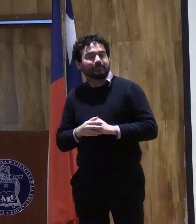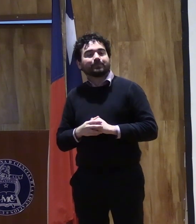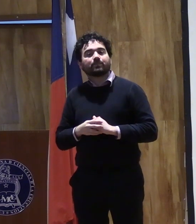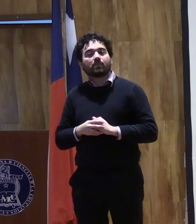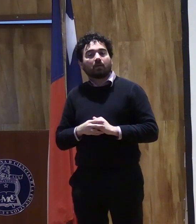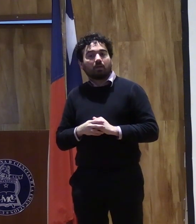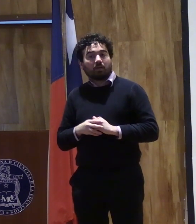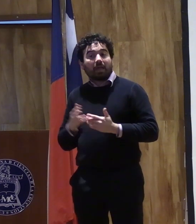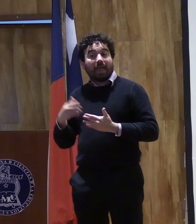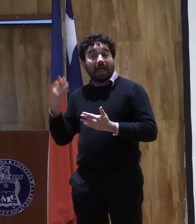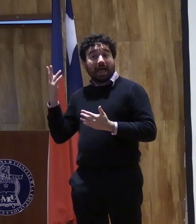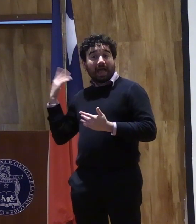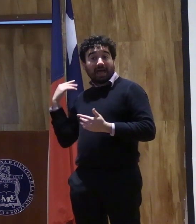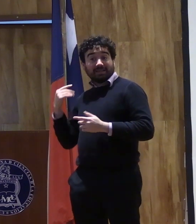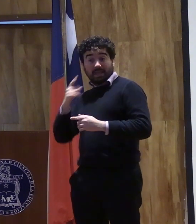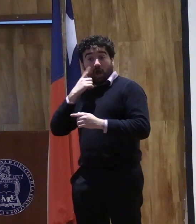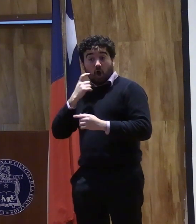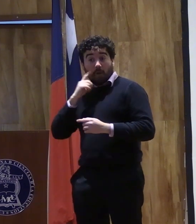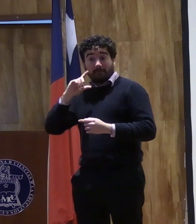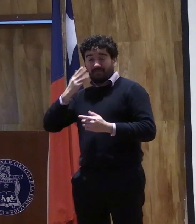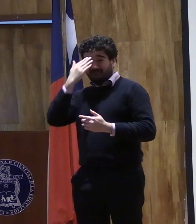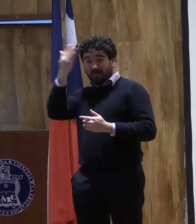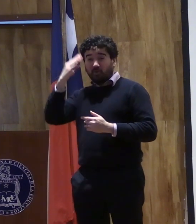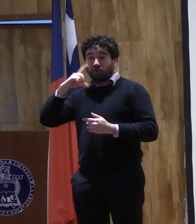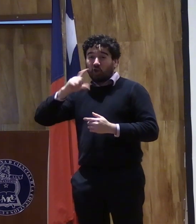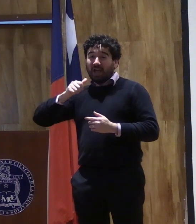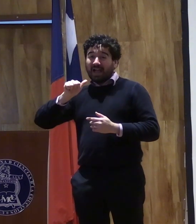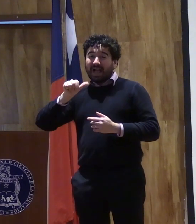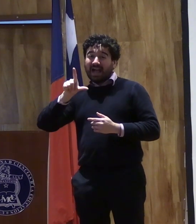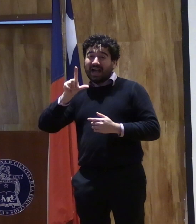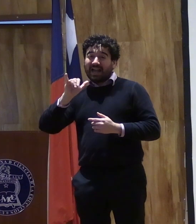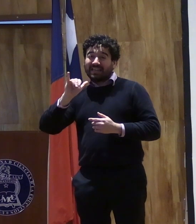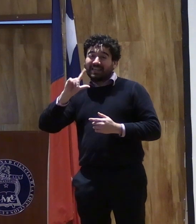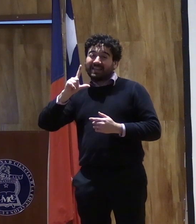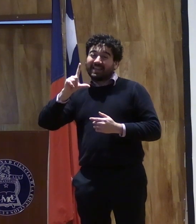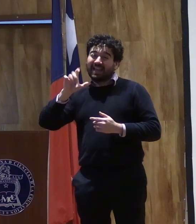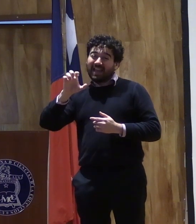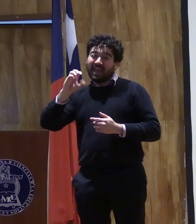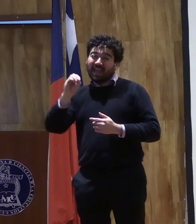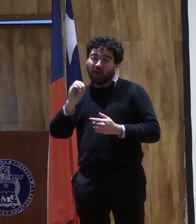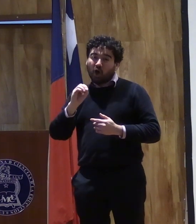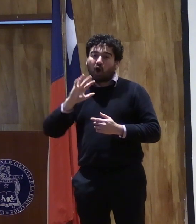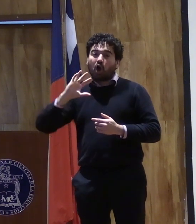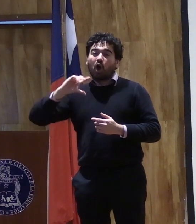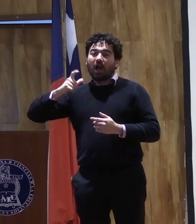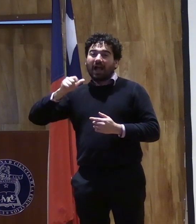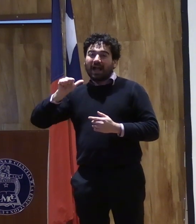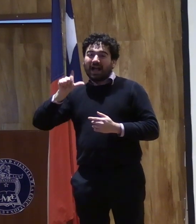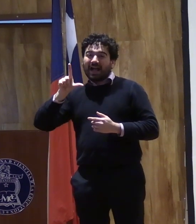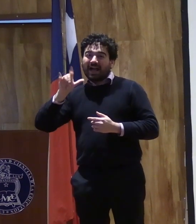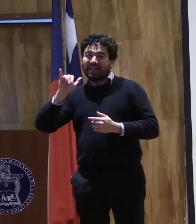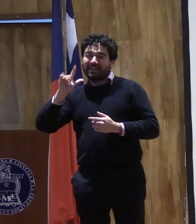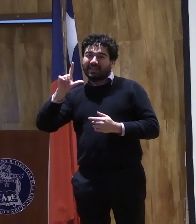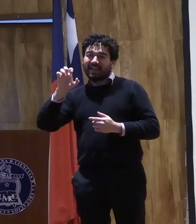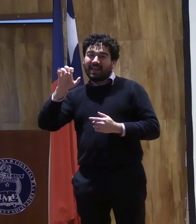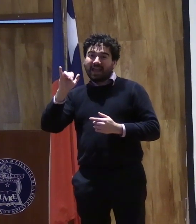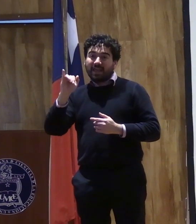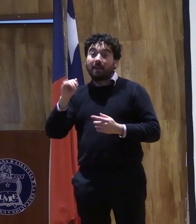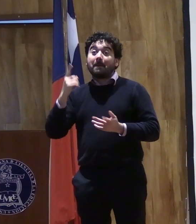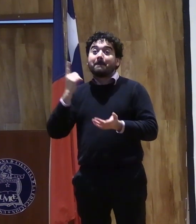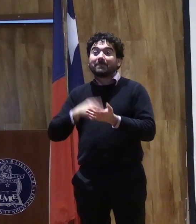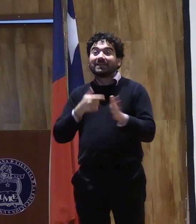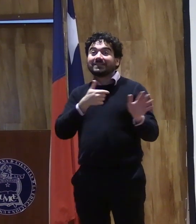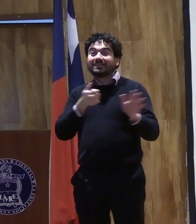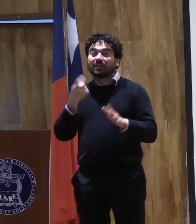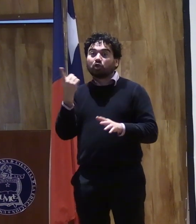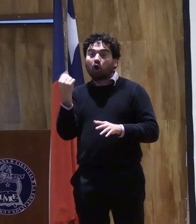Durante Galileo Galilei descubre las manchas solares en 1611 y todo el mundo empezó a